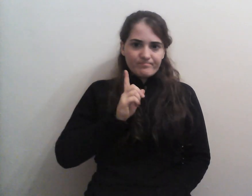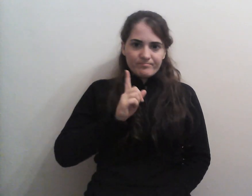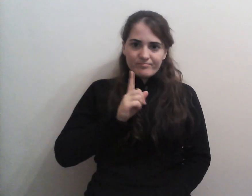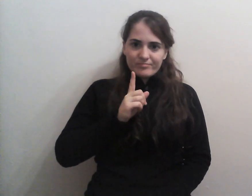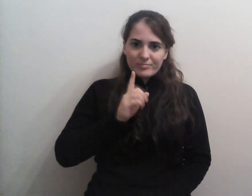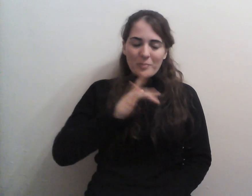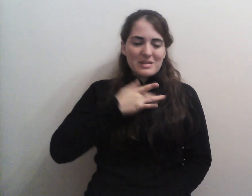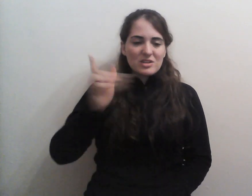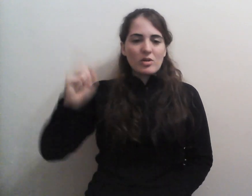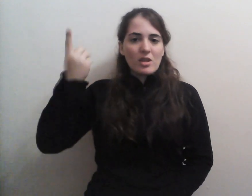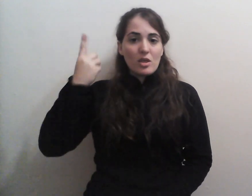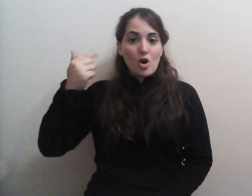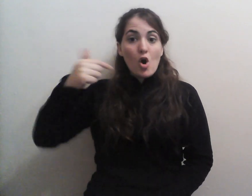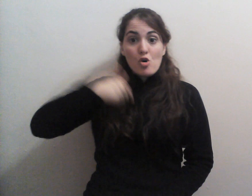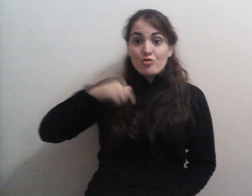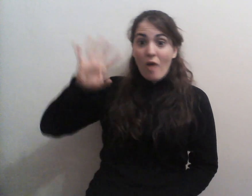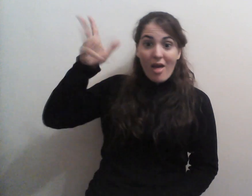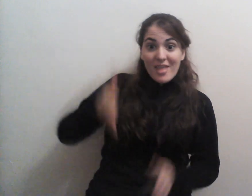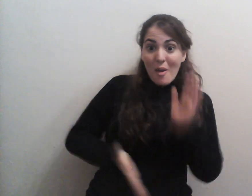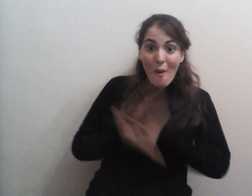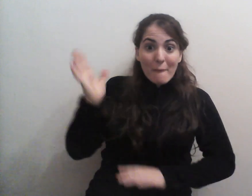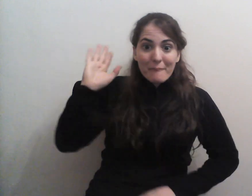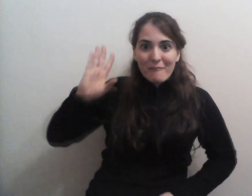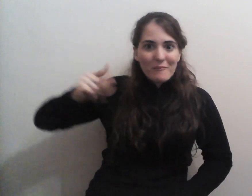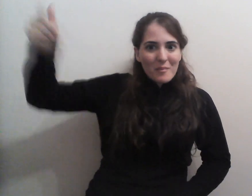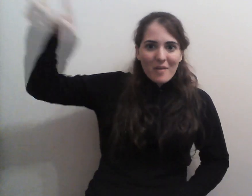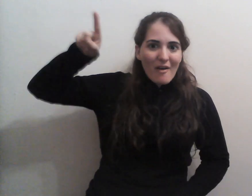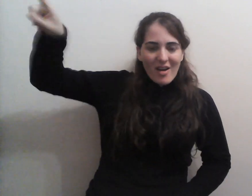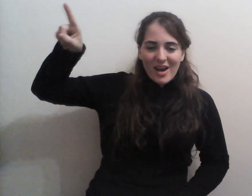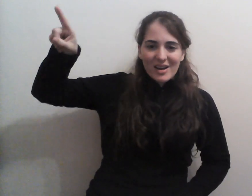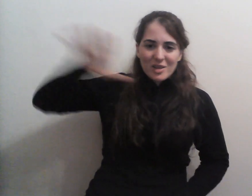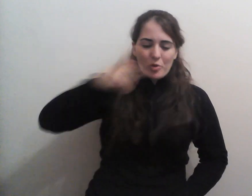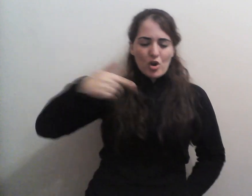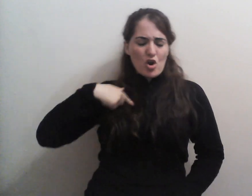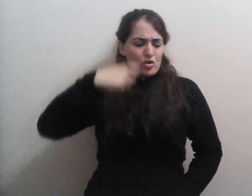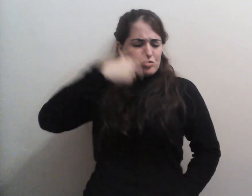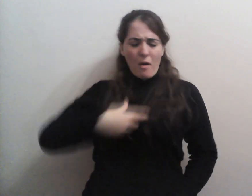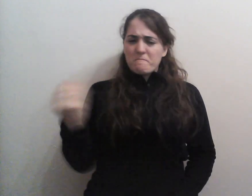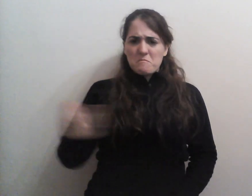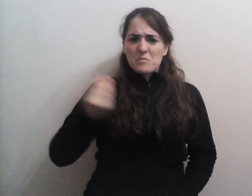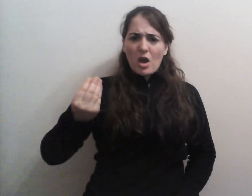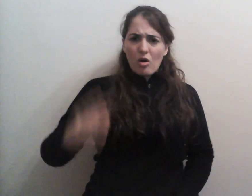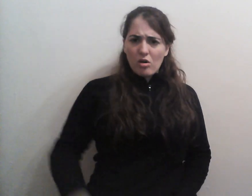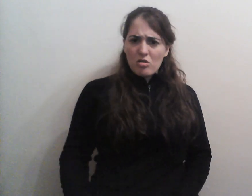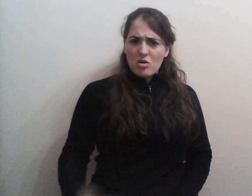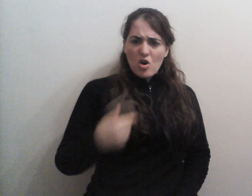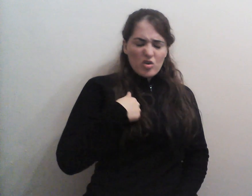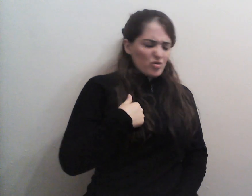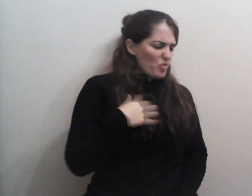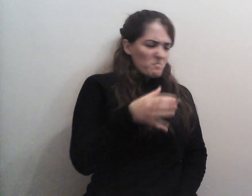que el incrédulo. Tú no eres salvo porque seas mejor que otras personas aquí en Almería. Tú vas al cielo